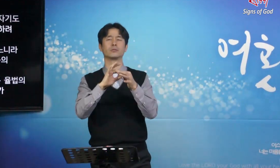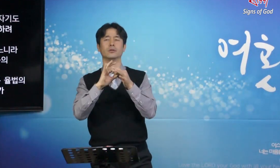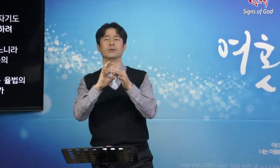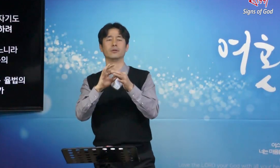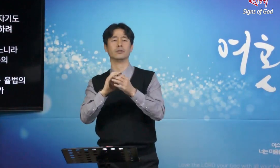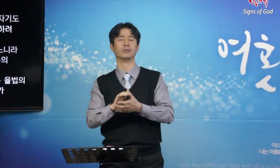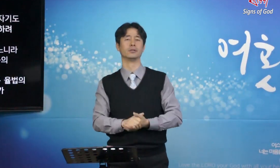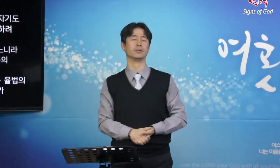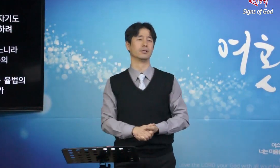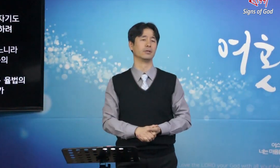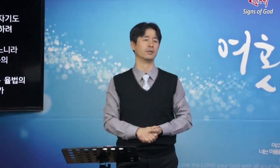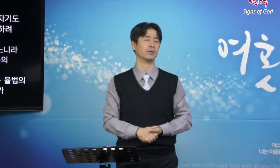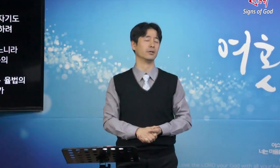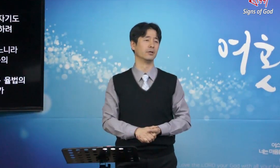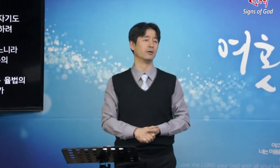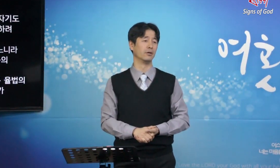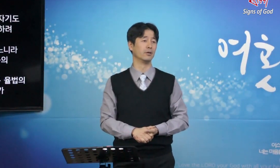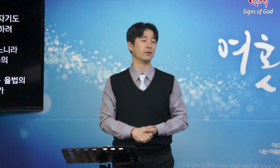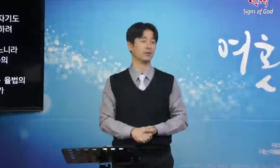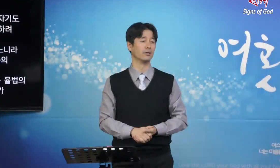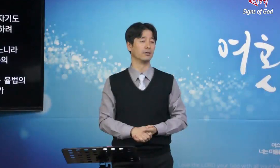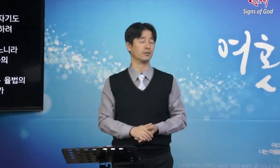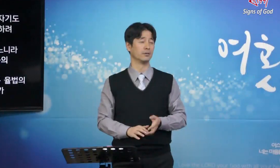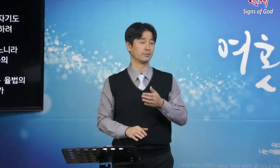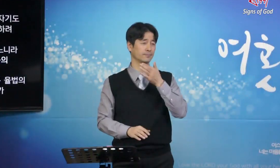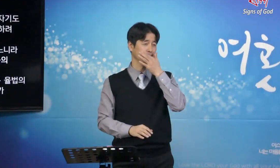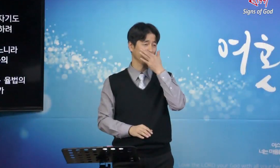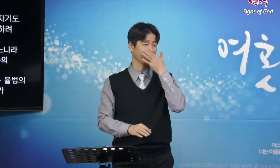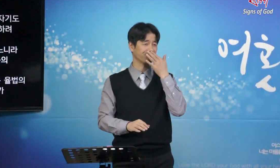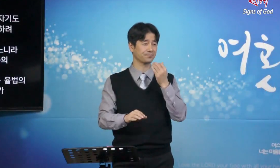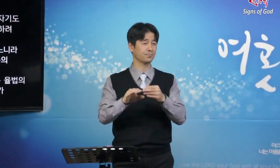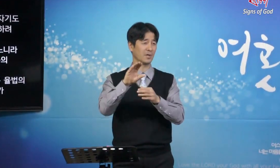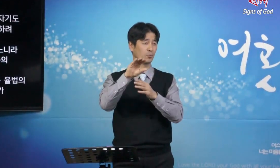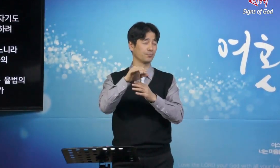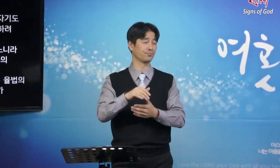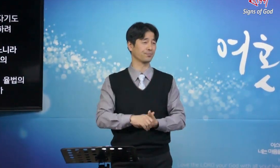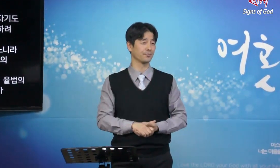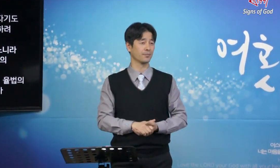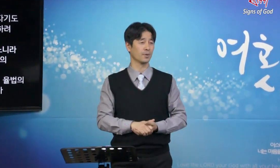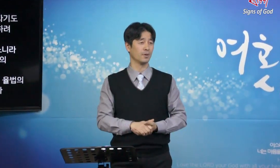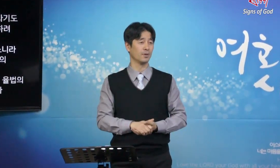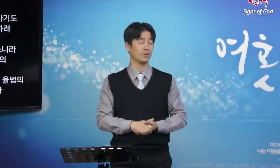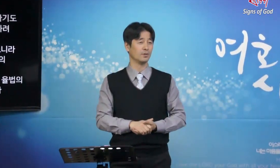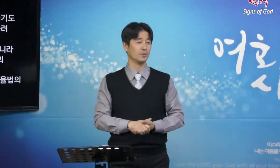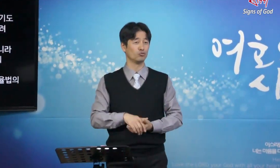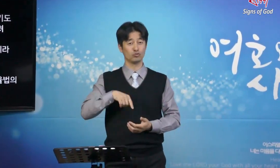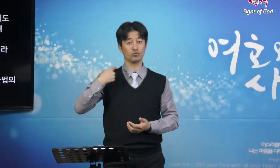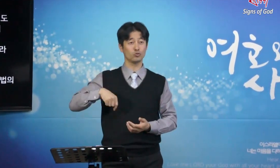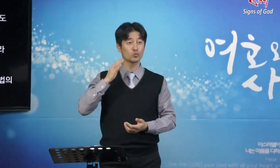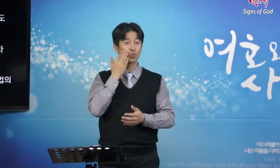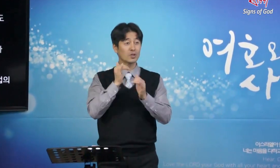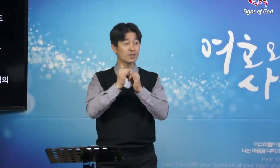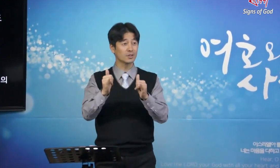대신 이제 방송들을 통해서 복음이 전해져야 될 것 같습니다.